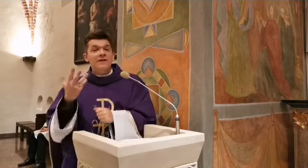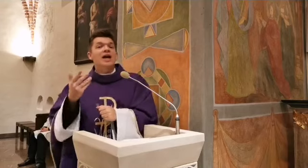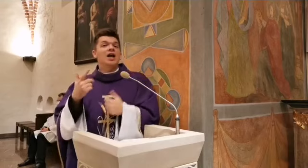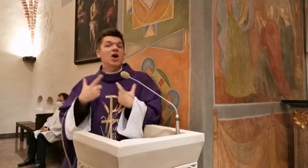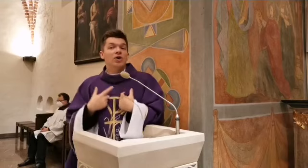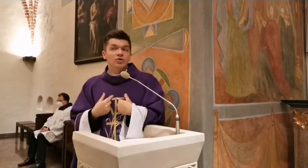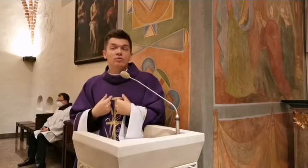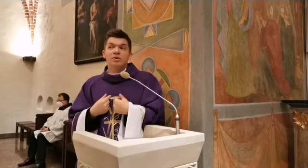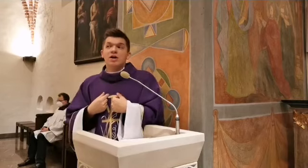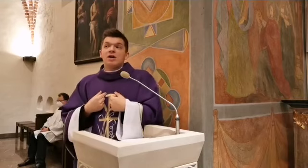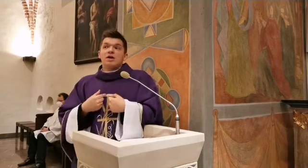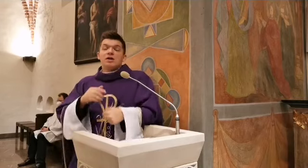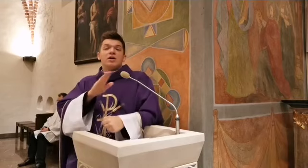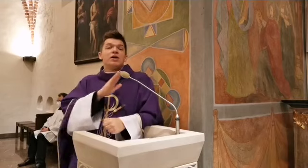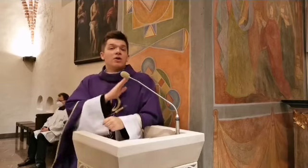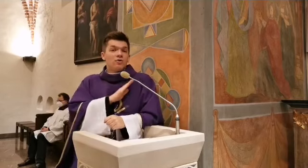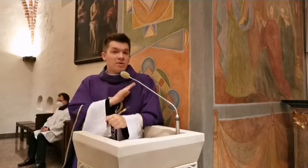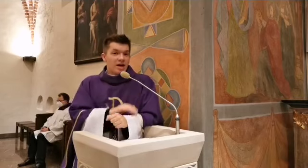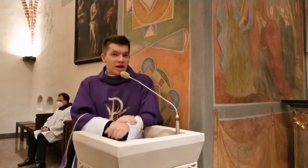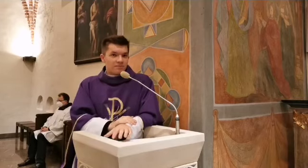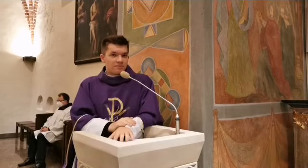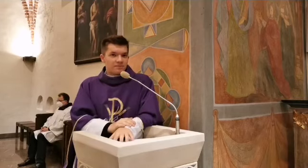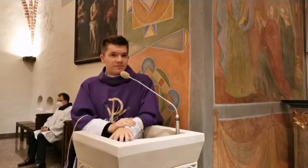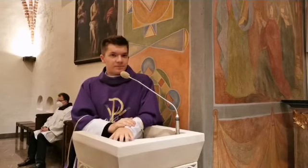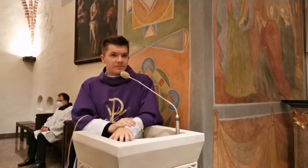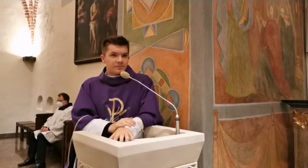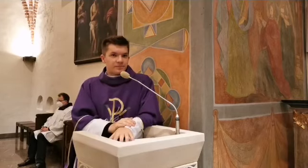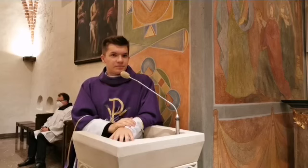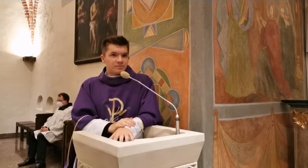Zobaczcie, jak wiele osób umiera.